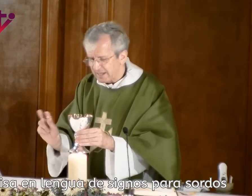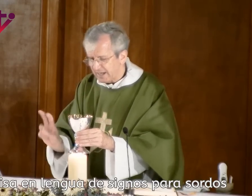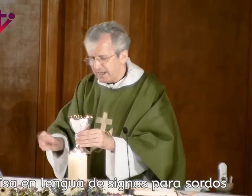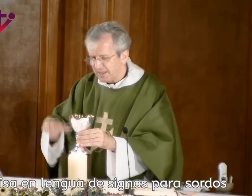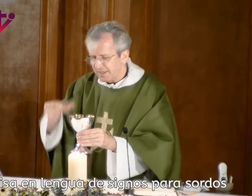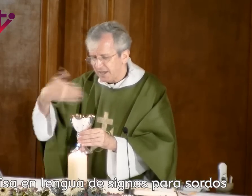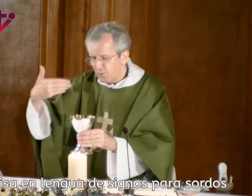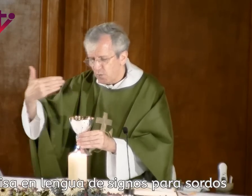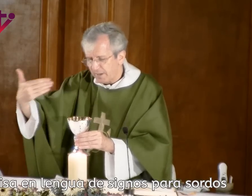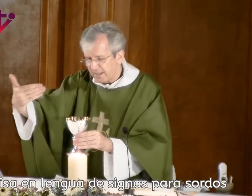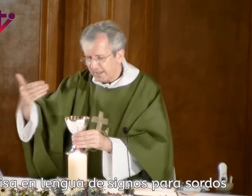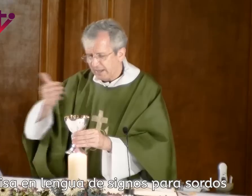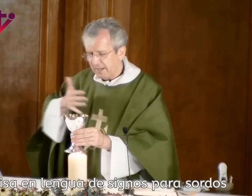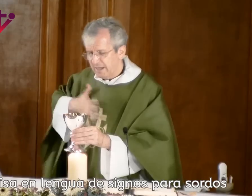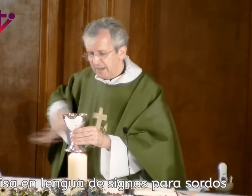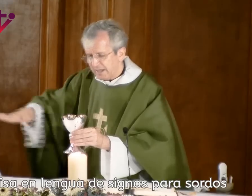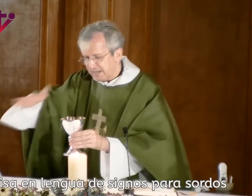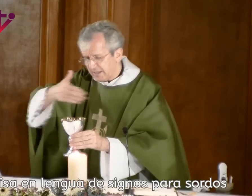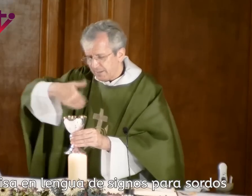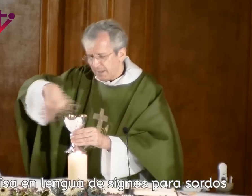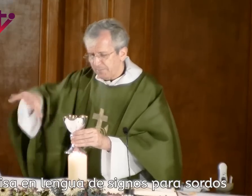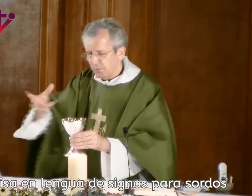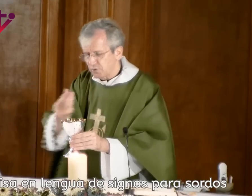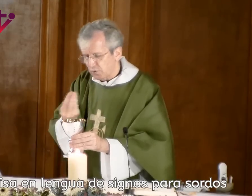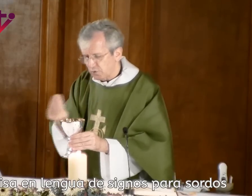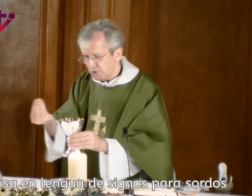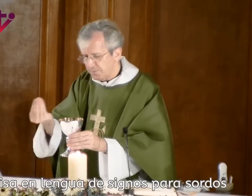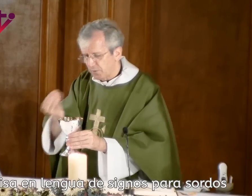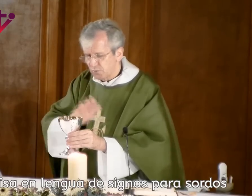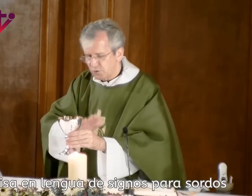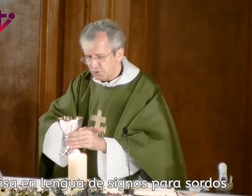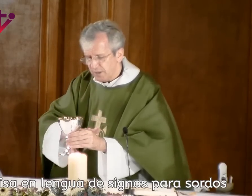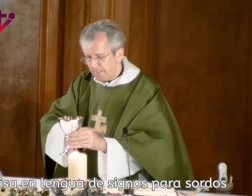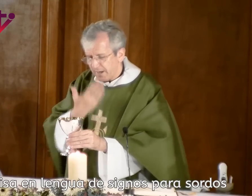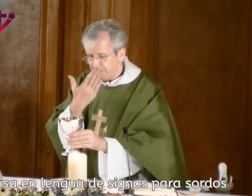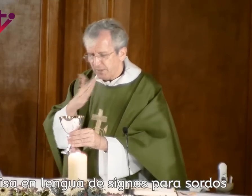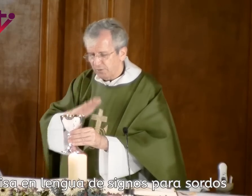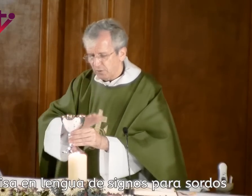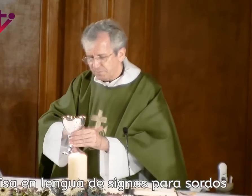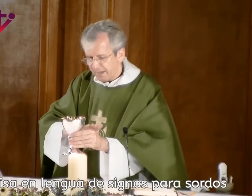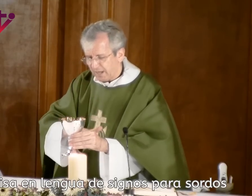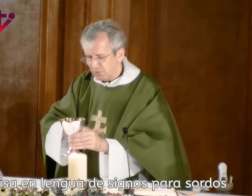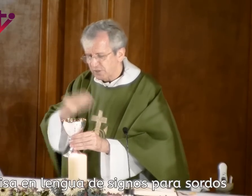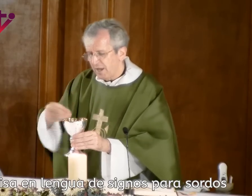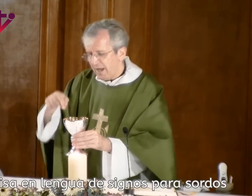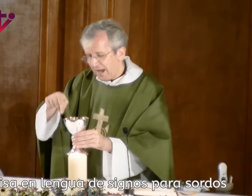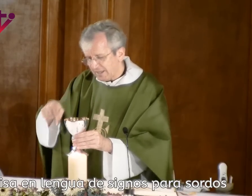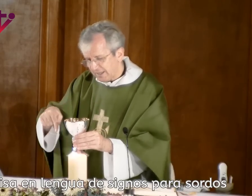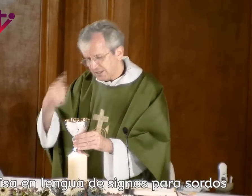de la alianza nueva y eterna, que será derramada por vosotros y por muchos para el perdón de los pecados. Haced